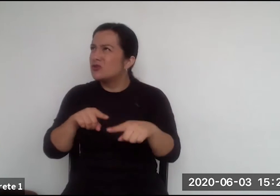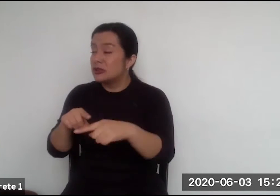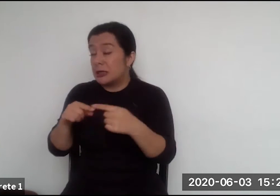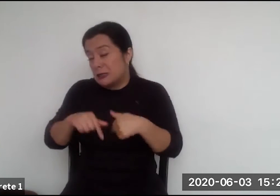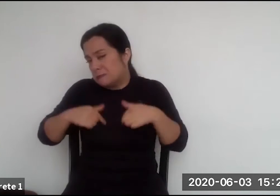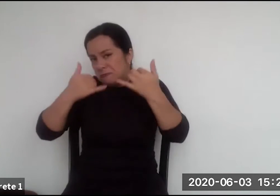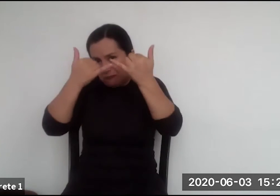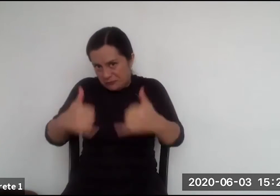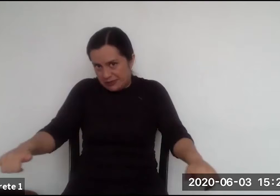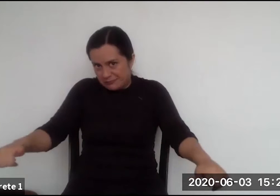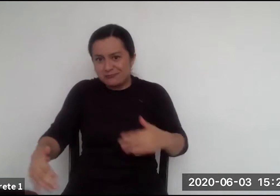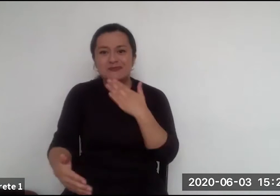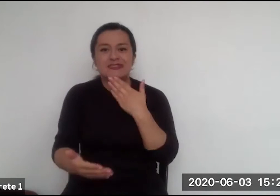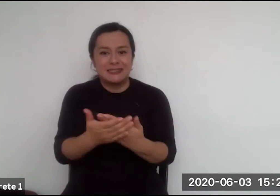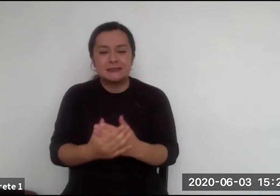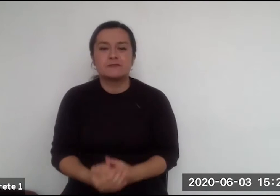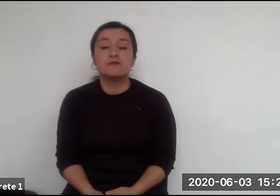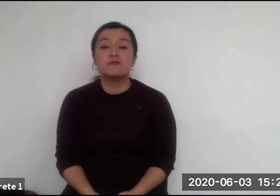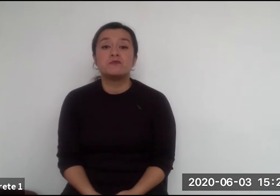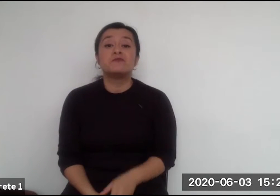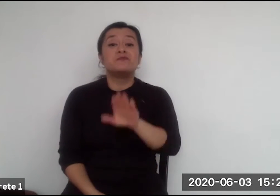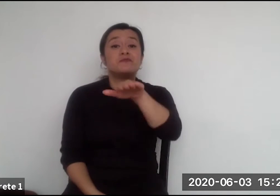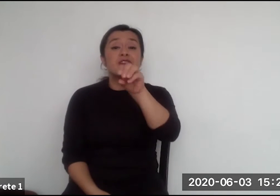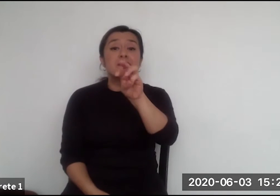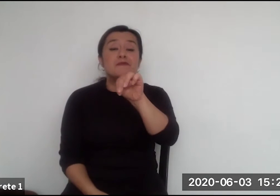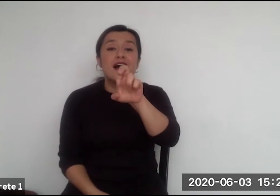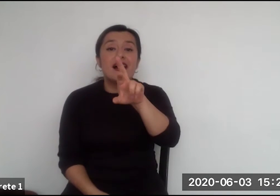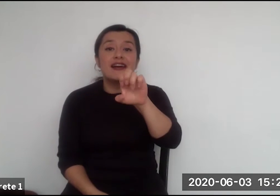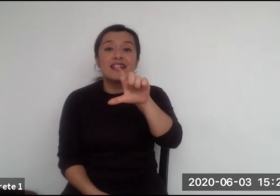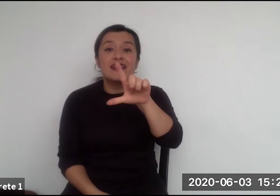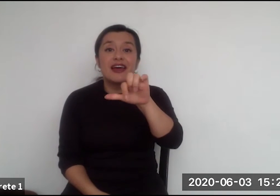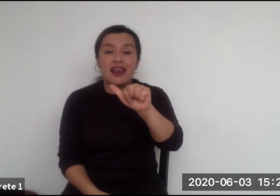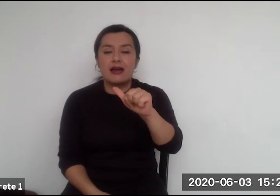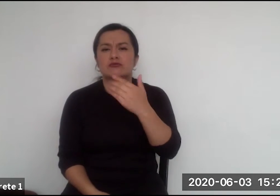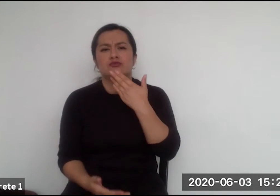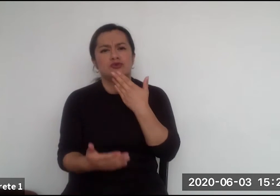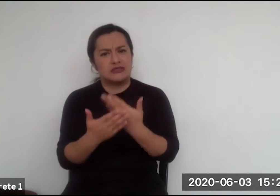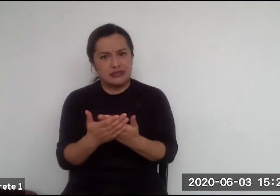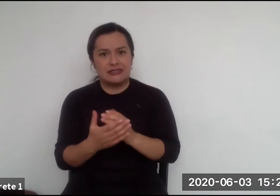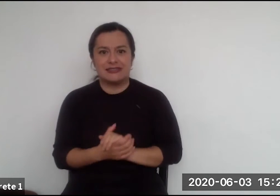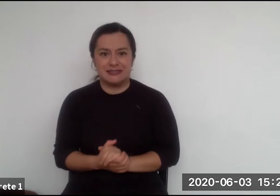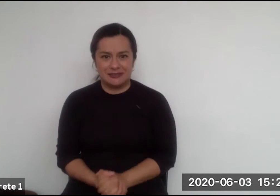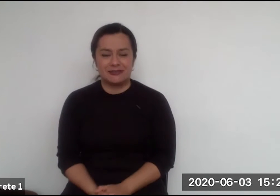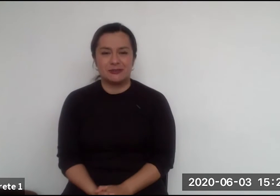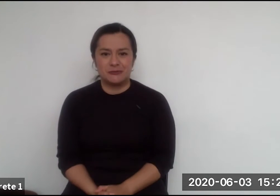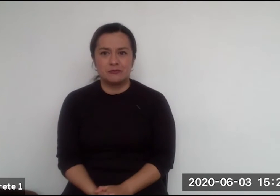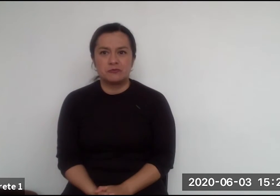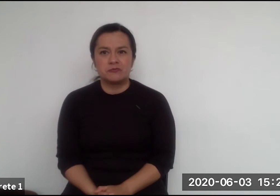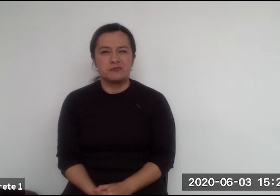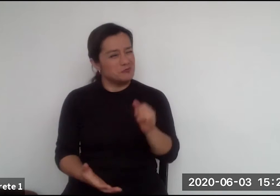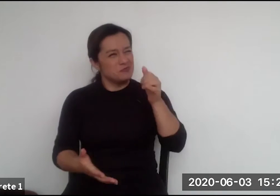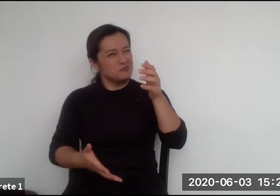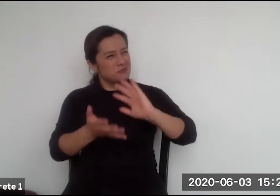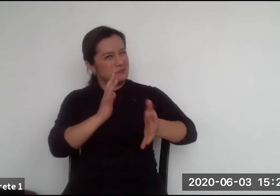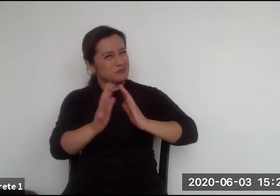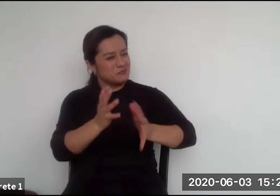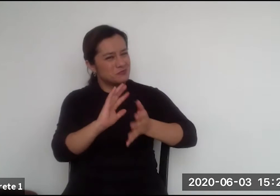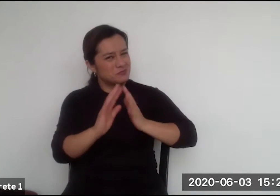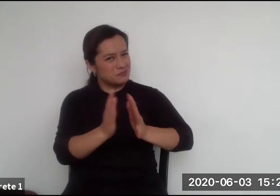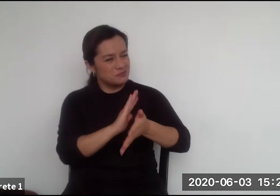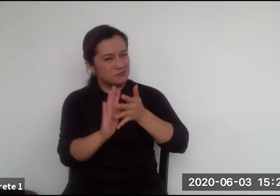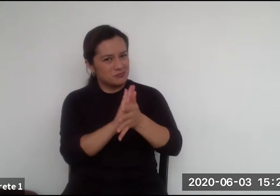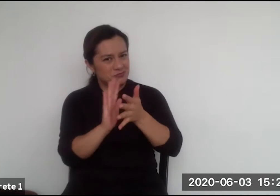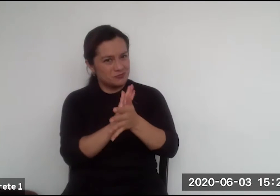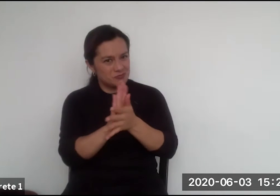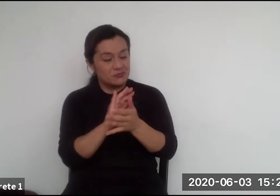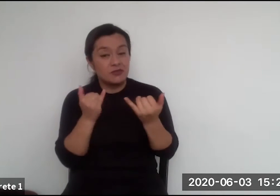Gracias. Bueno, Mariela, muchas gracias. Bueno, entonces para cerrar, digamos como esta ronda, vamos